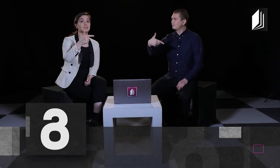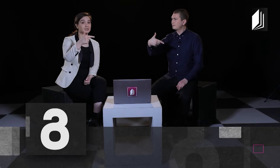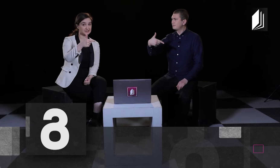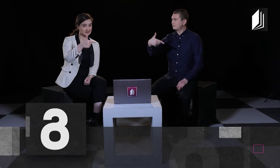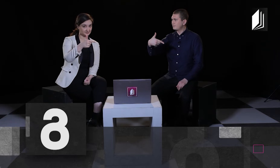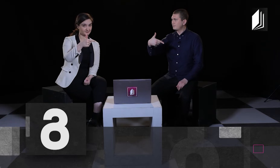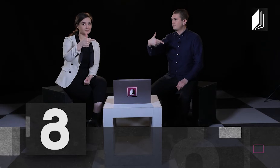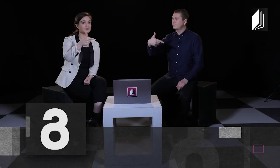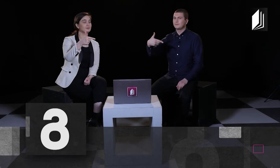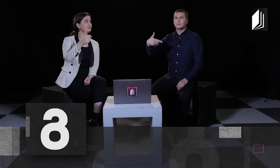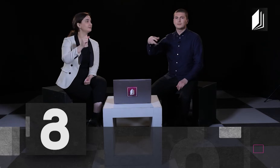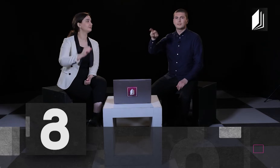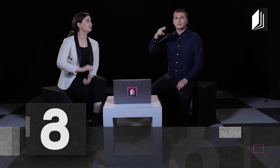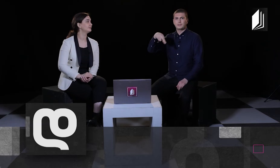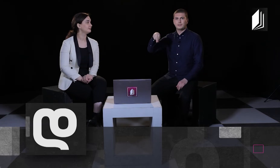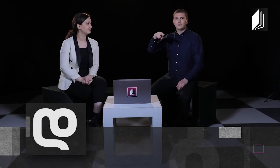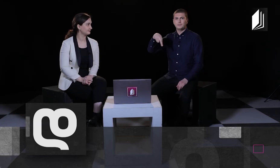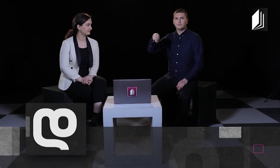G D